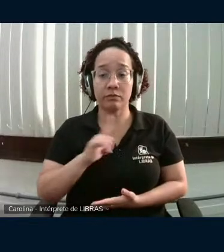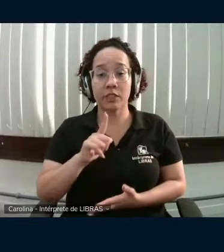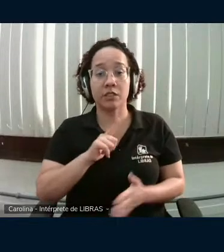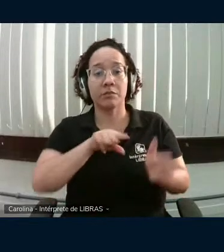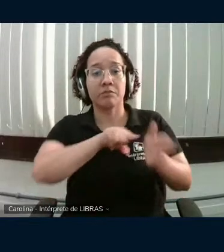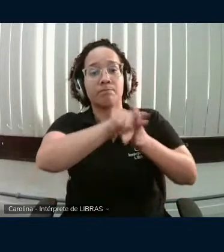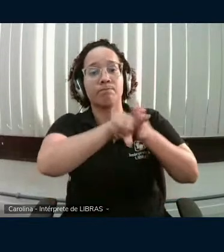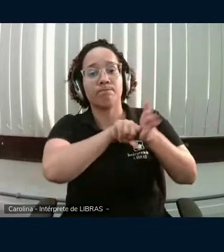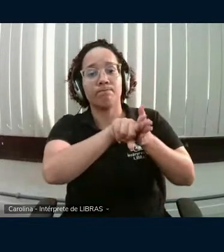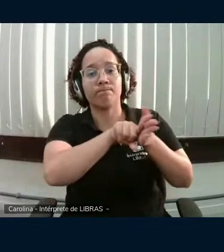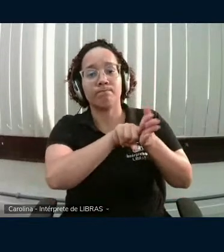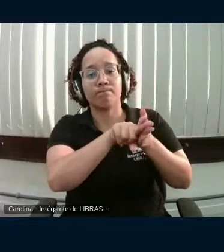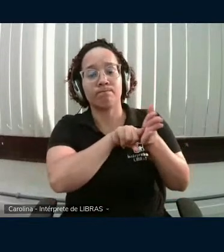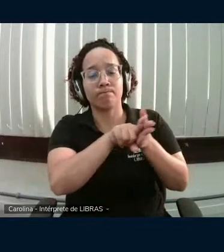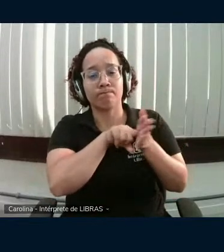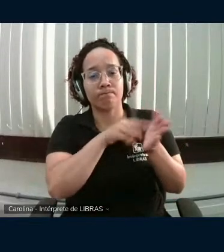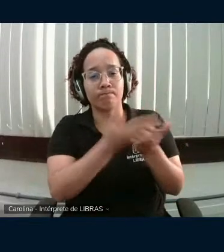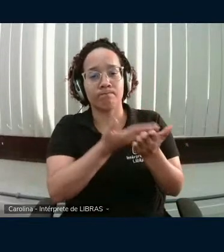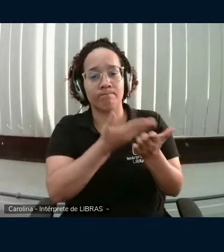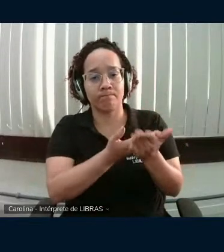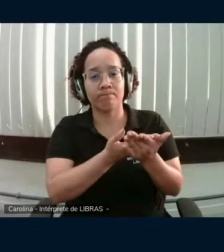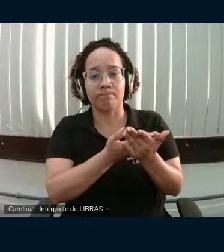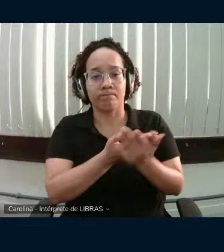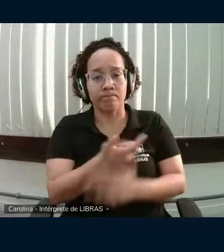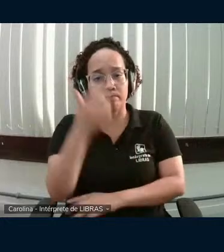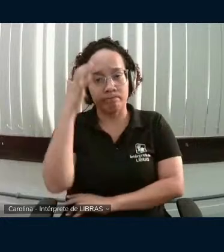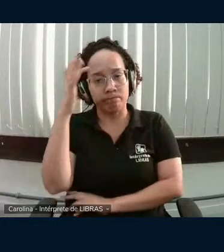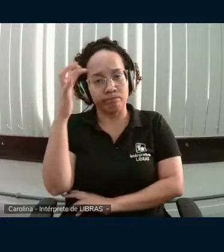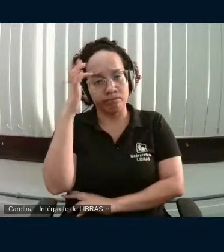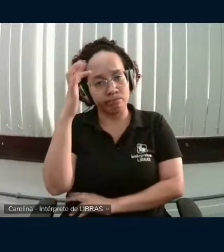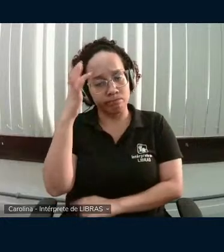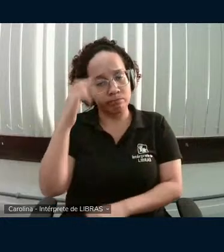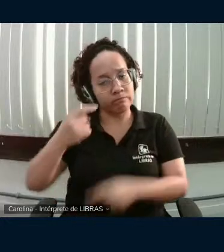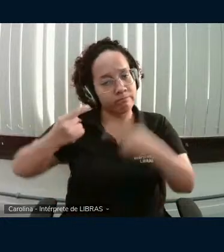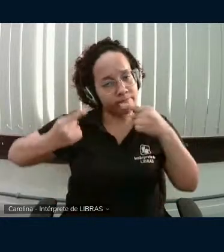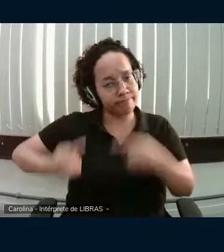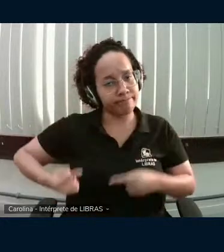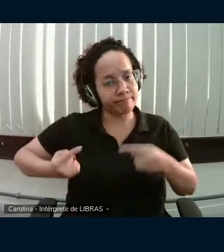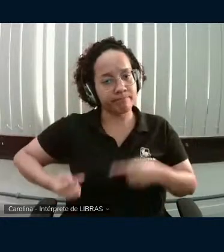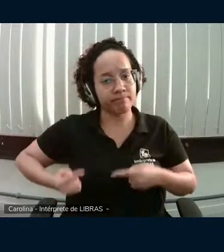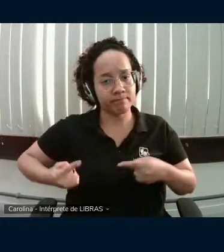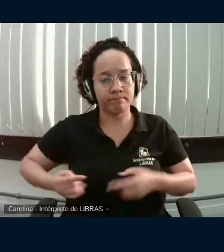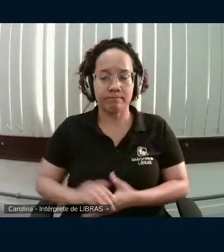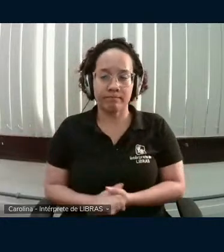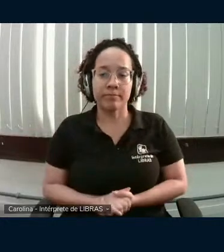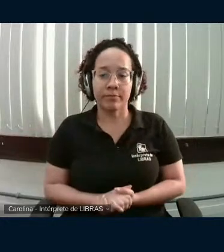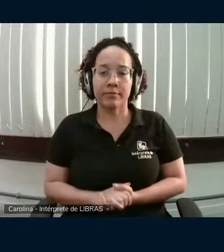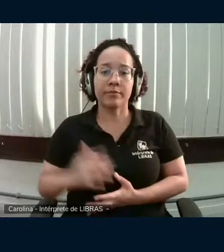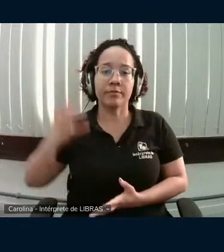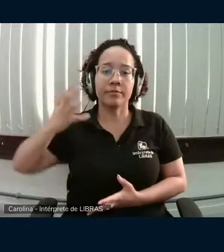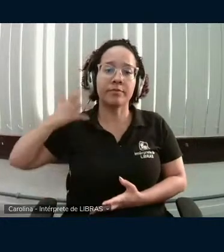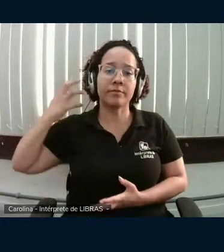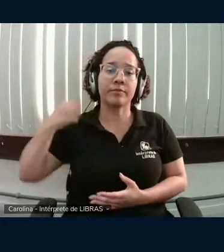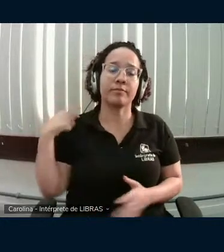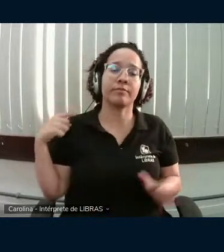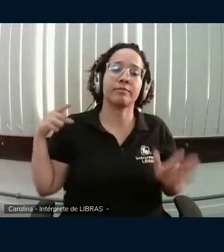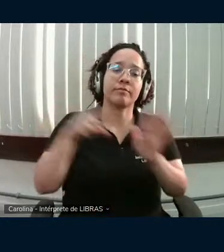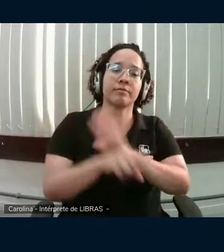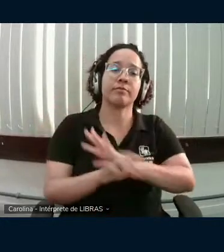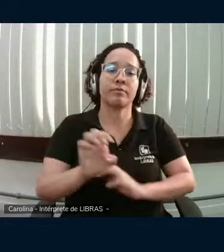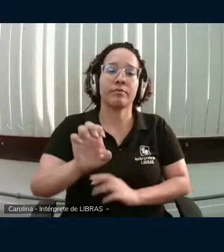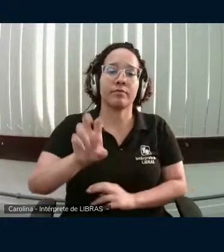eu sempre digo que é necessário fazer para pensar política, que cabe nessa conversa a partir da pergunta do